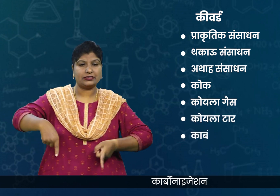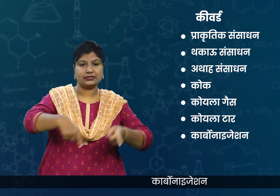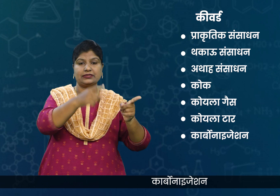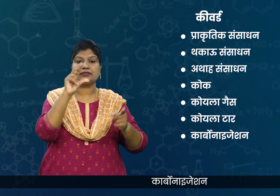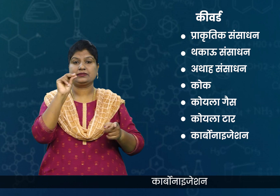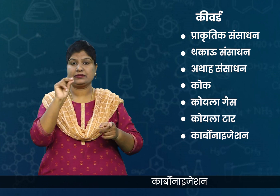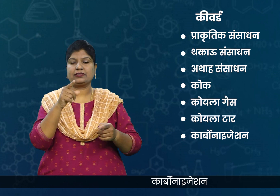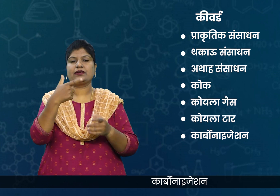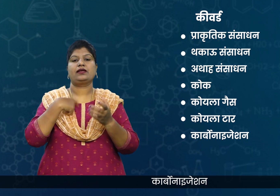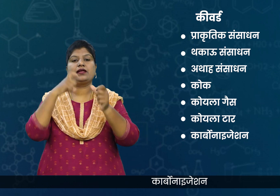कार्बोनाइजेशन,